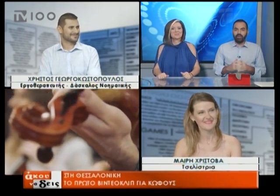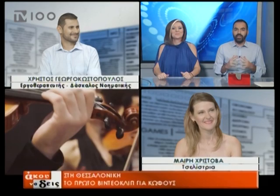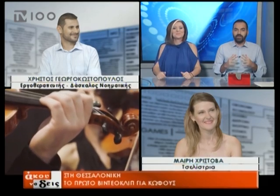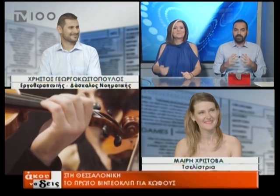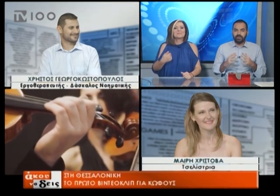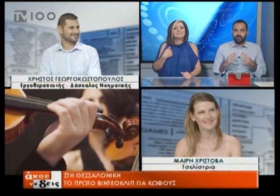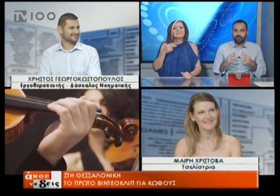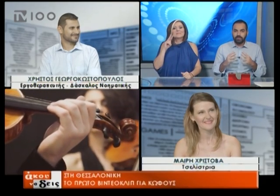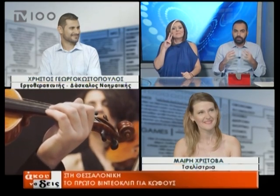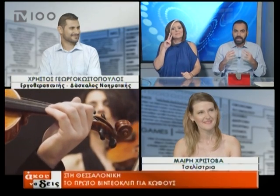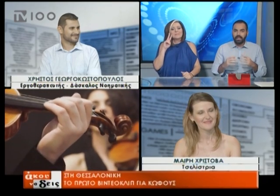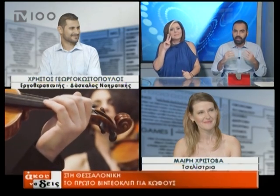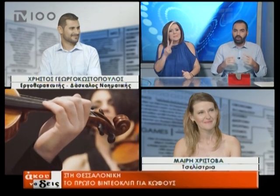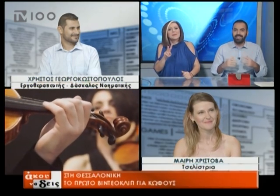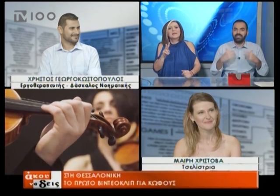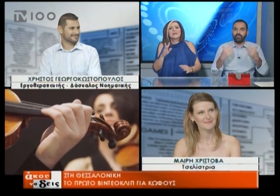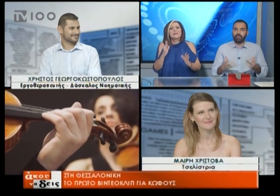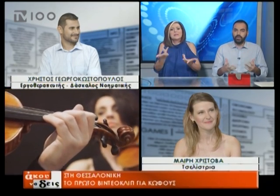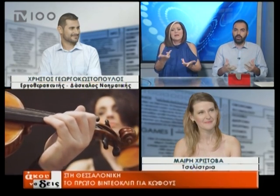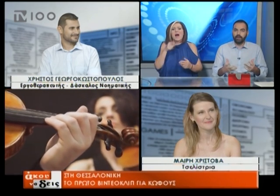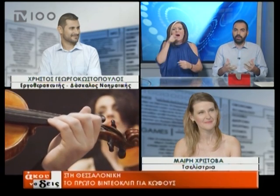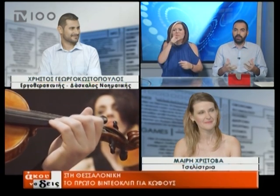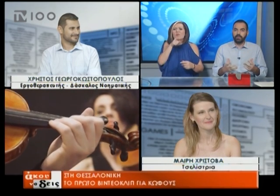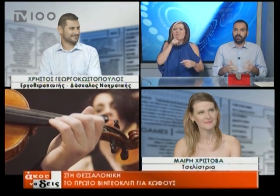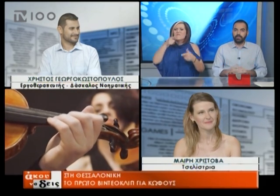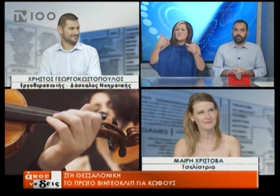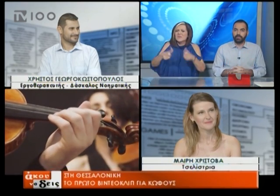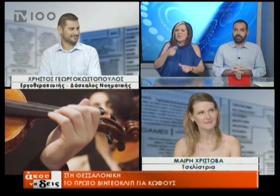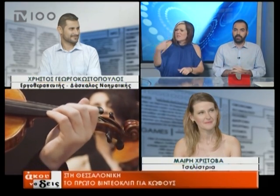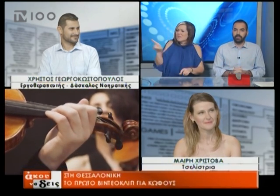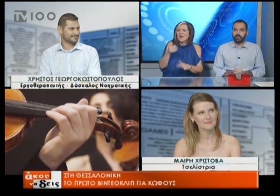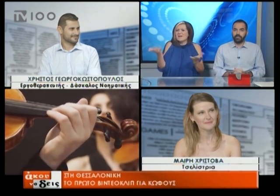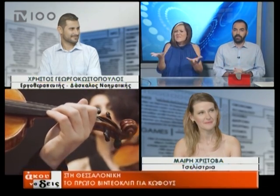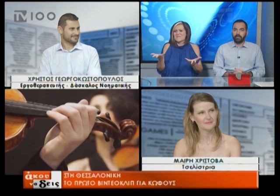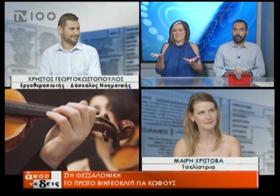λίγο ποια είναι η διαφορά σε αυτό το βίντεο κλιπ.